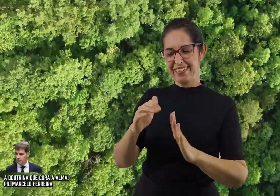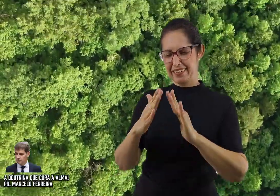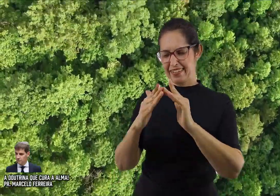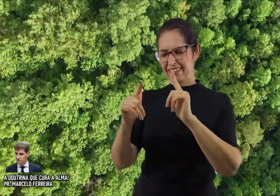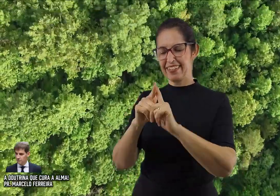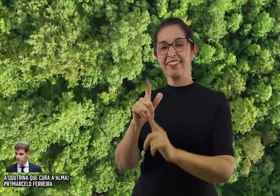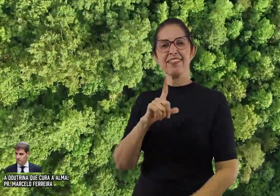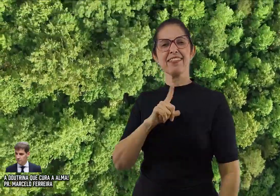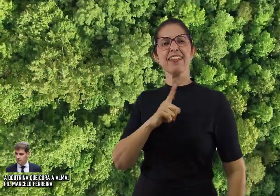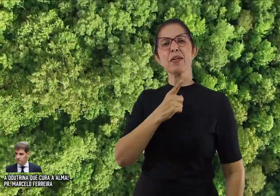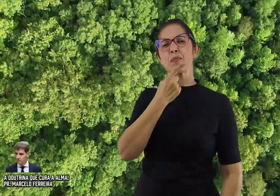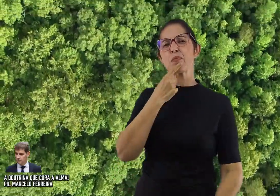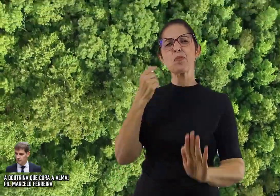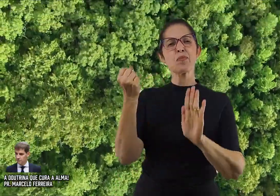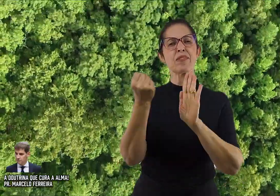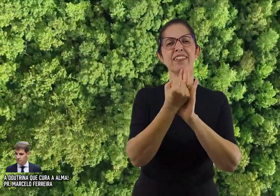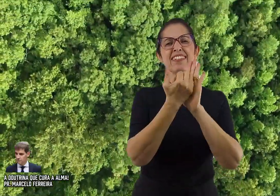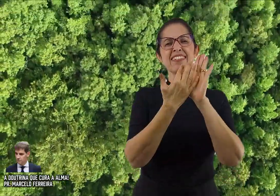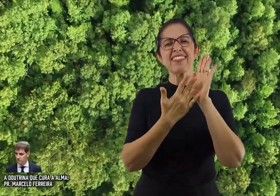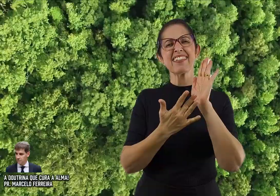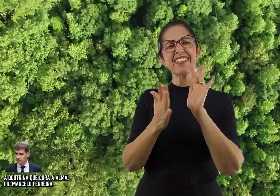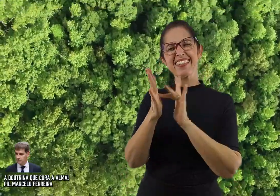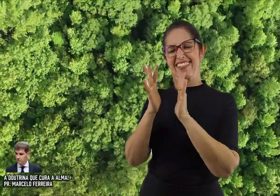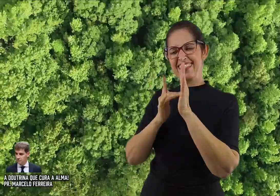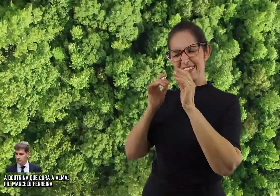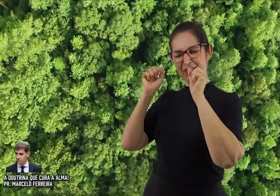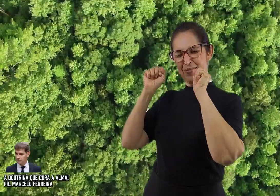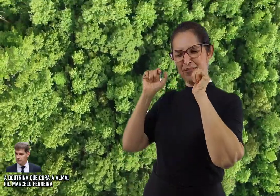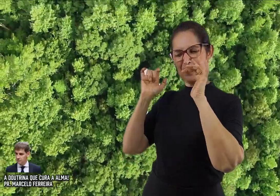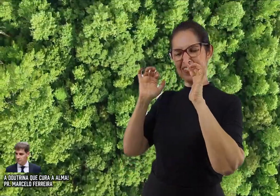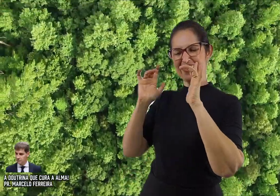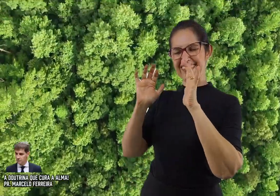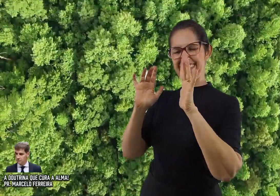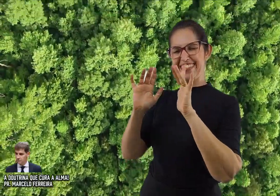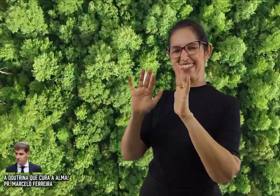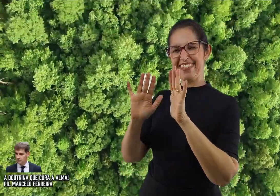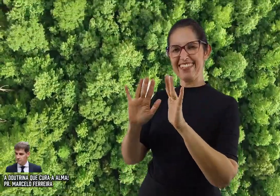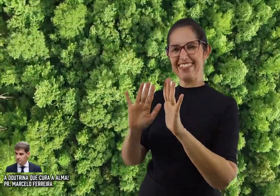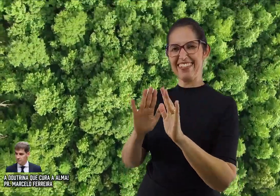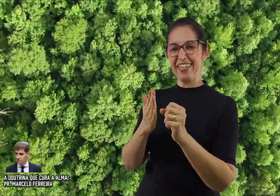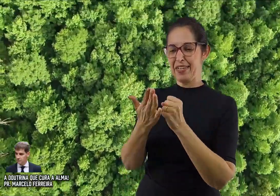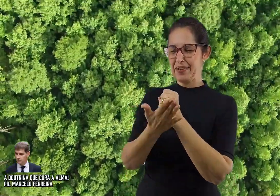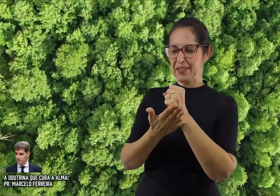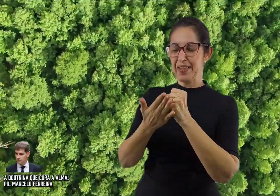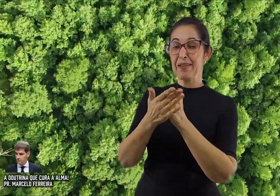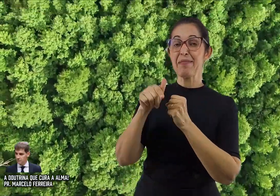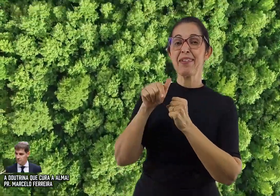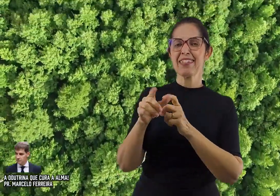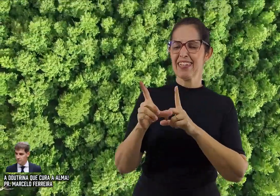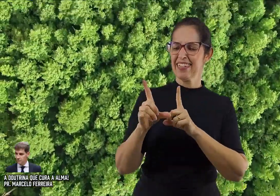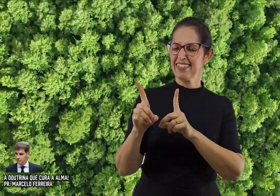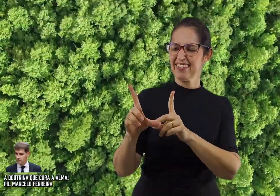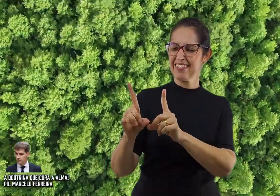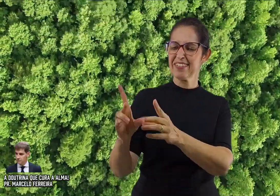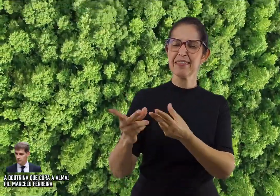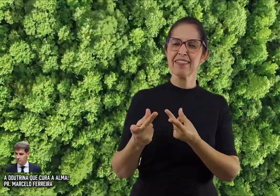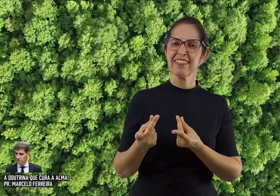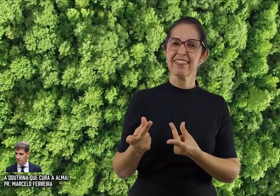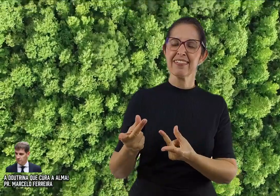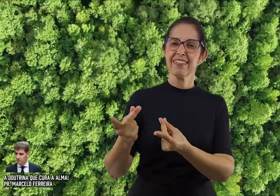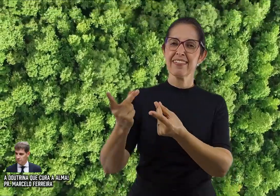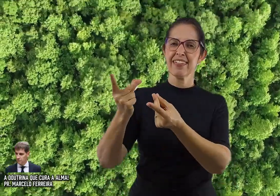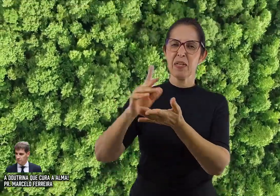do sangue de Jesus. E uma igreja que as suas colunas são doutrinas